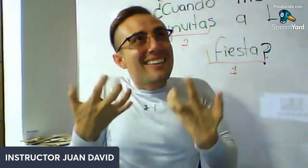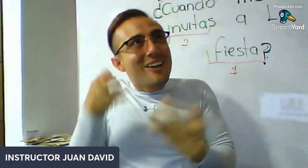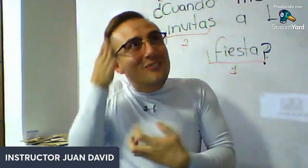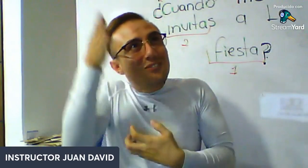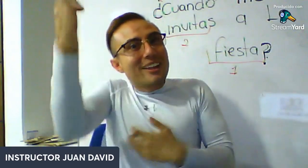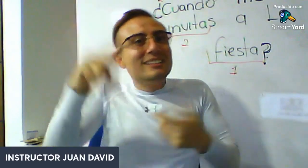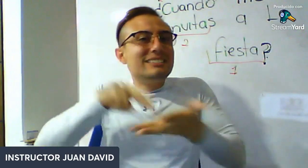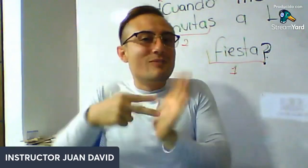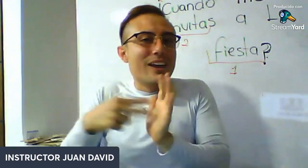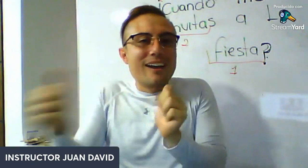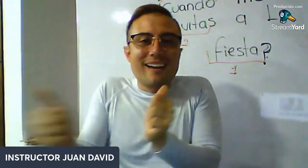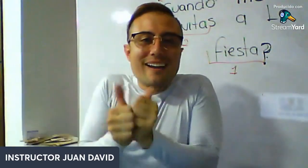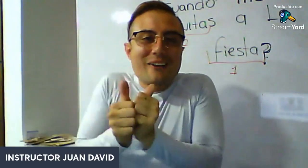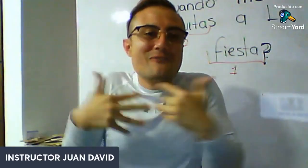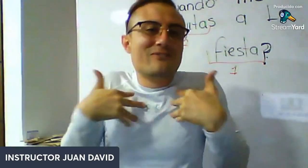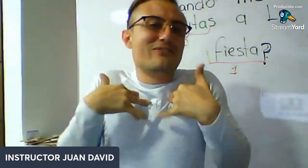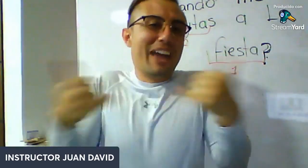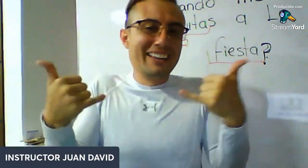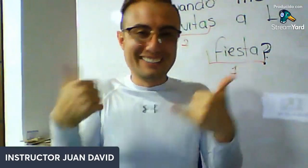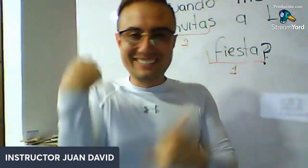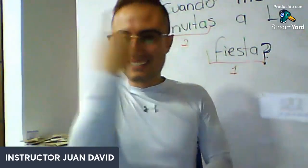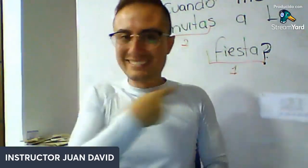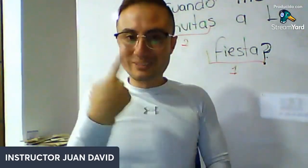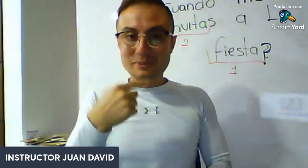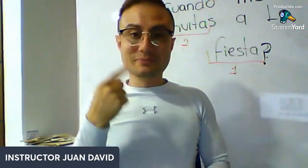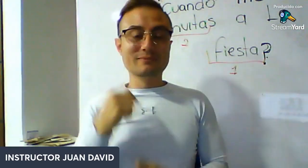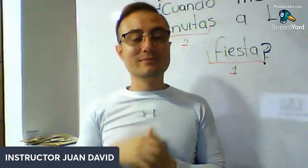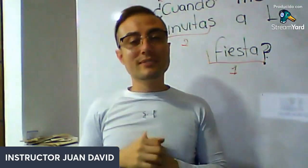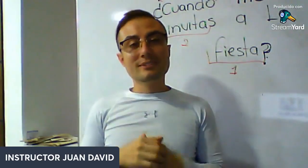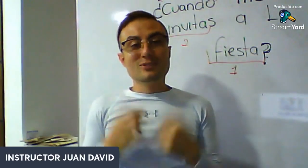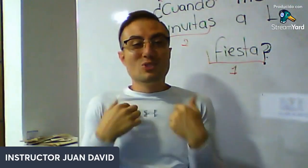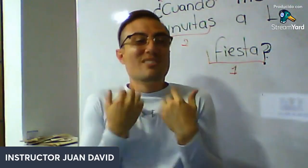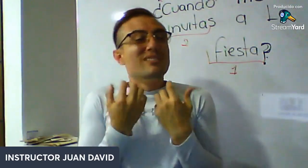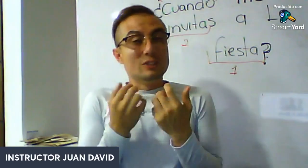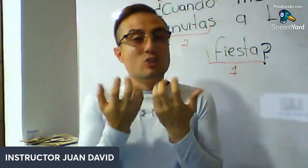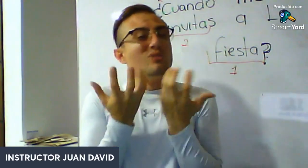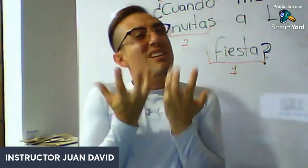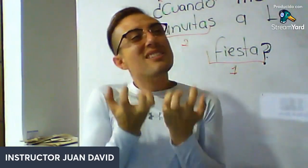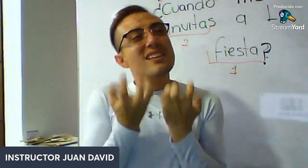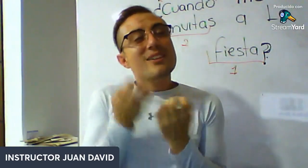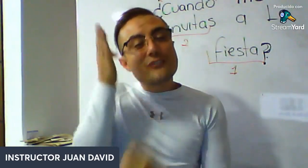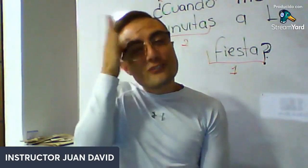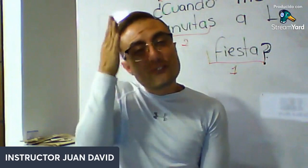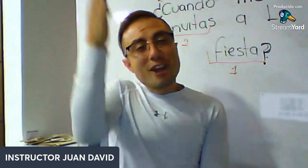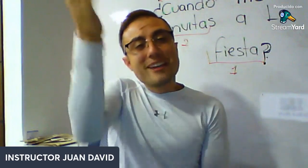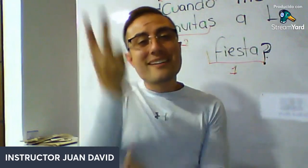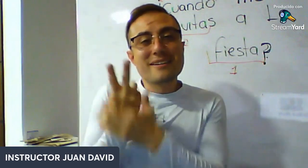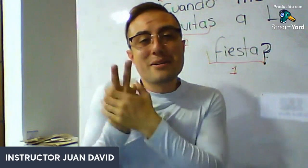lo puedes cambiar por un gesto de felicidad de ansia como que están esperando estar con él